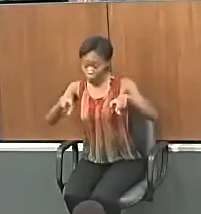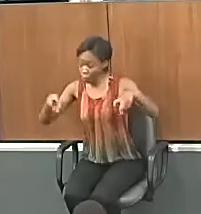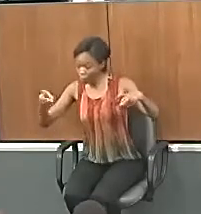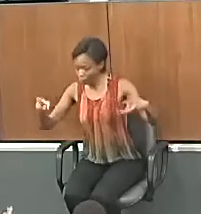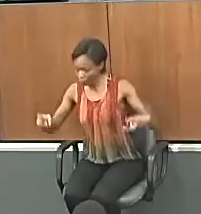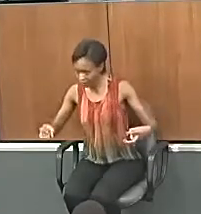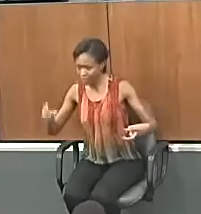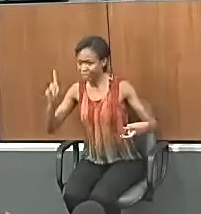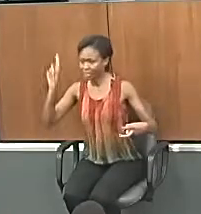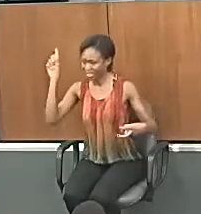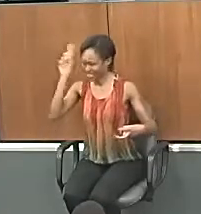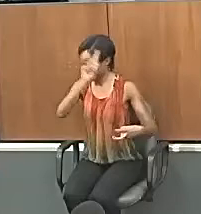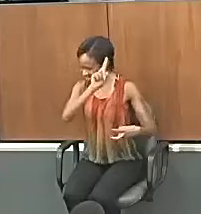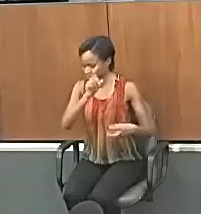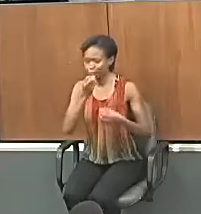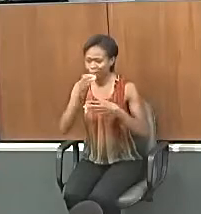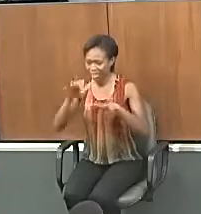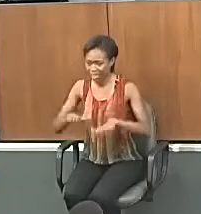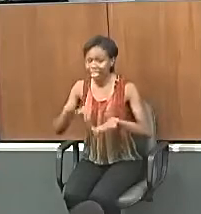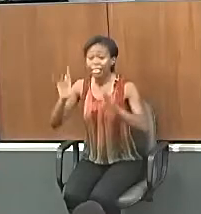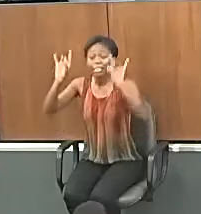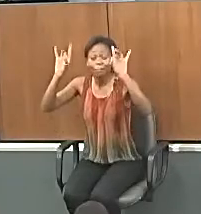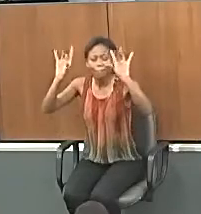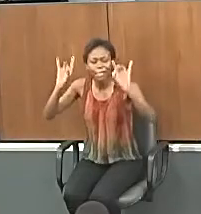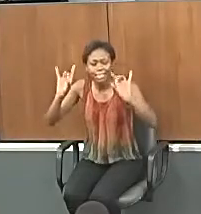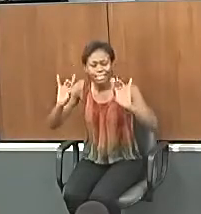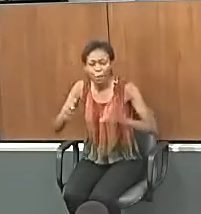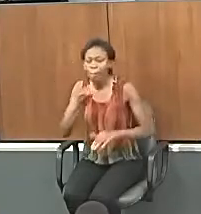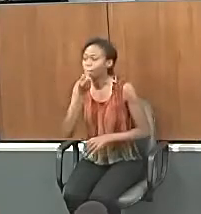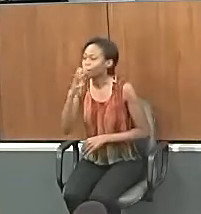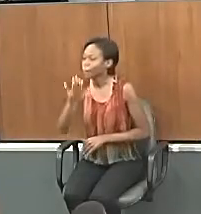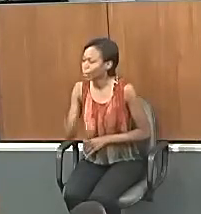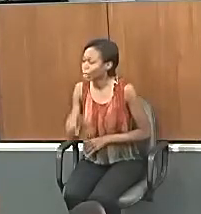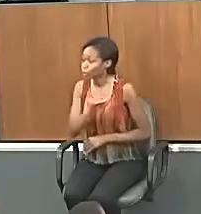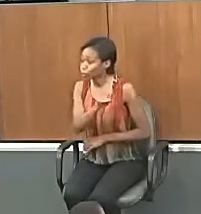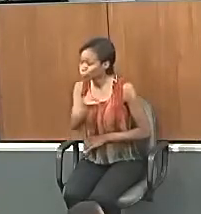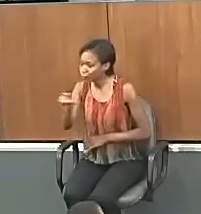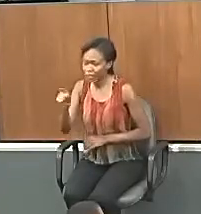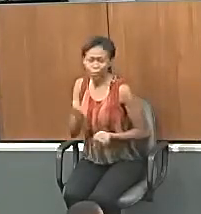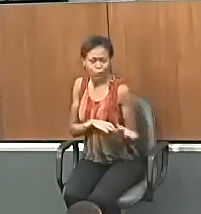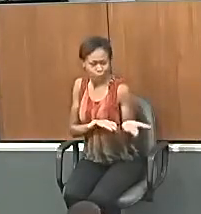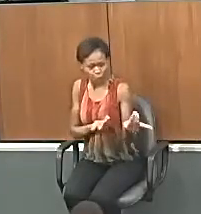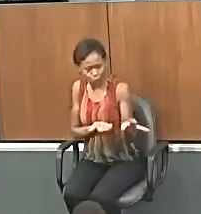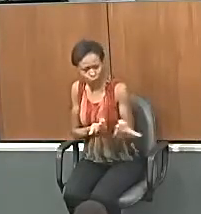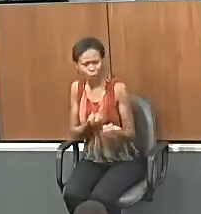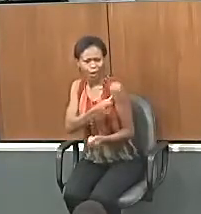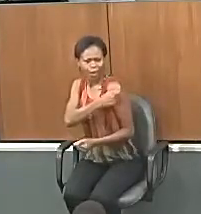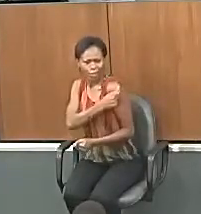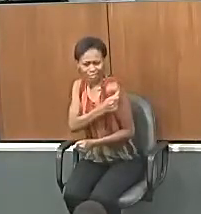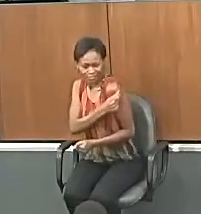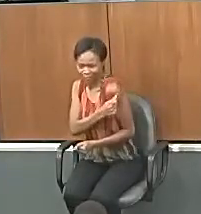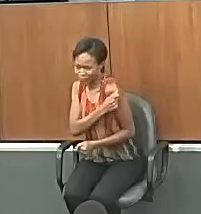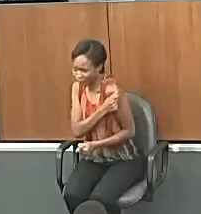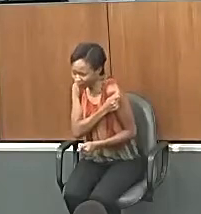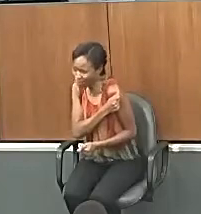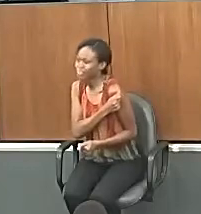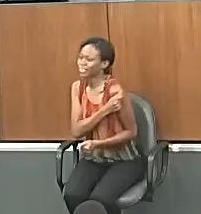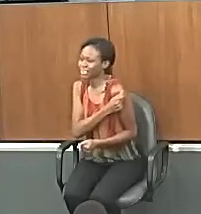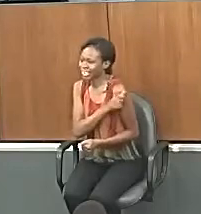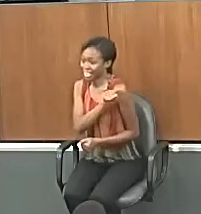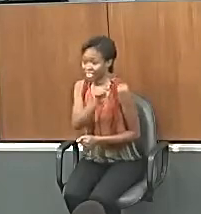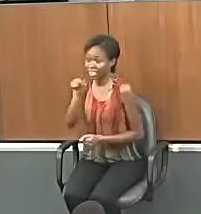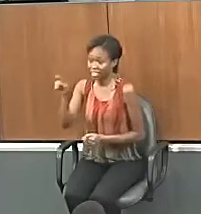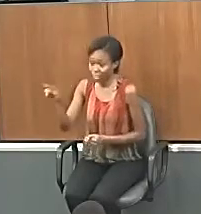convidados mas uma boa tarde especial a vocês jovens estudantes e aqueles que